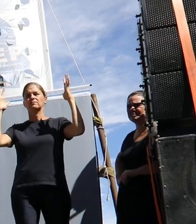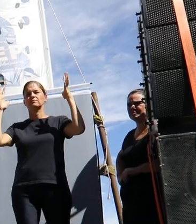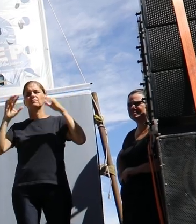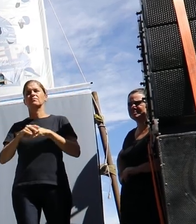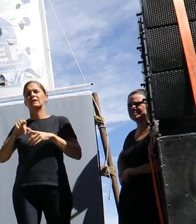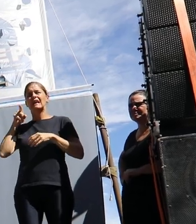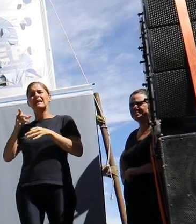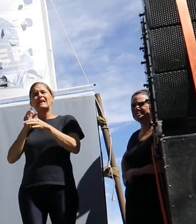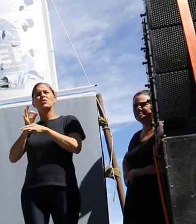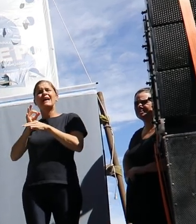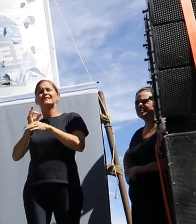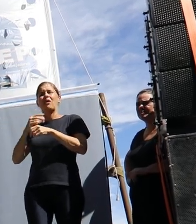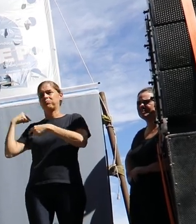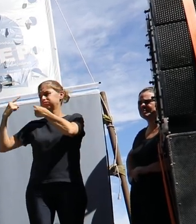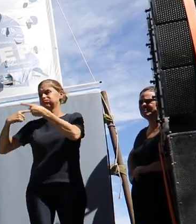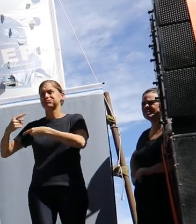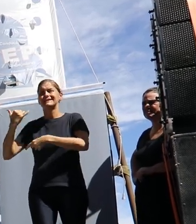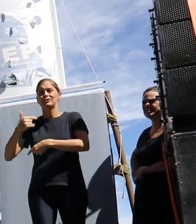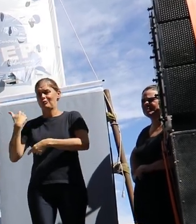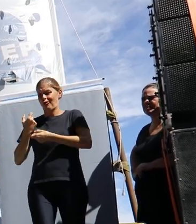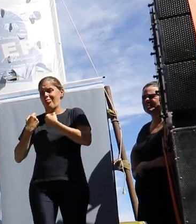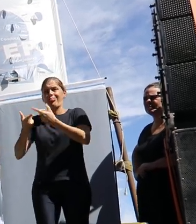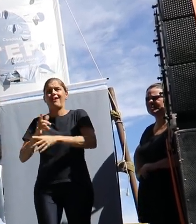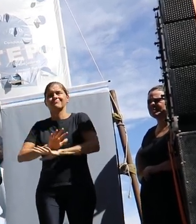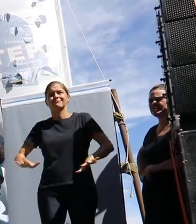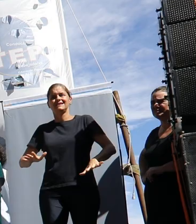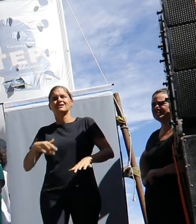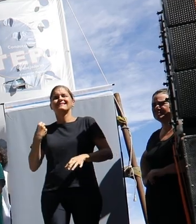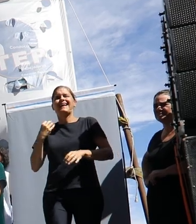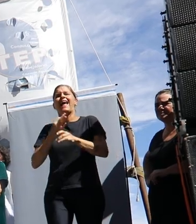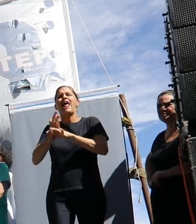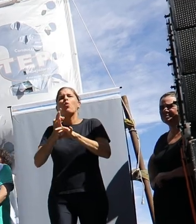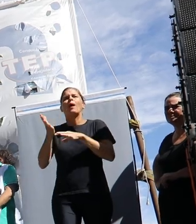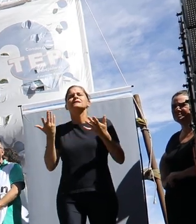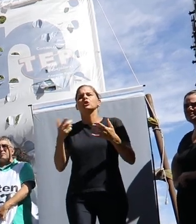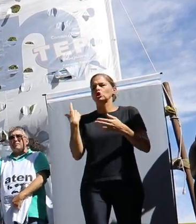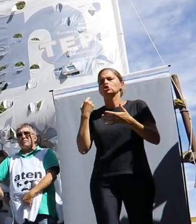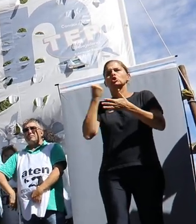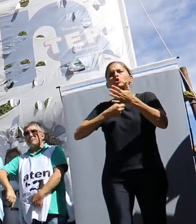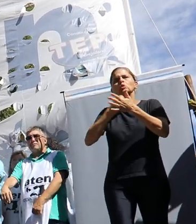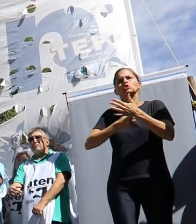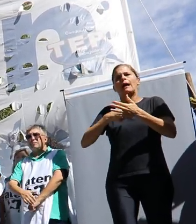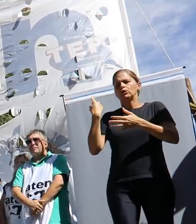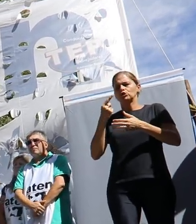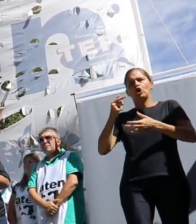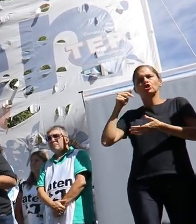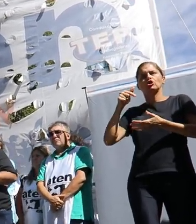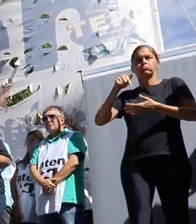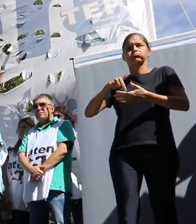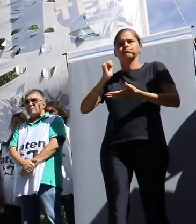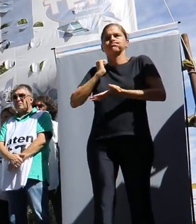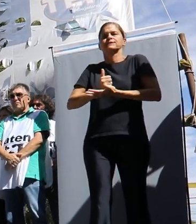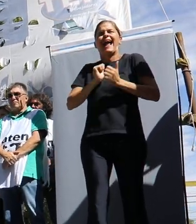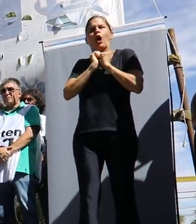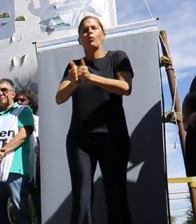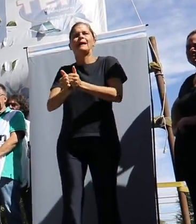es la única gran herencia que nosotros le tenemos que dejar a nuestros nuest la educación por eso peleamos por ellos y por eso estamos hoy acá acompañando a